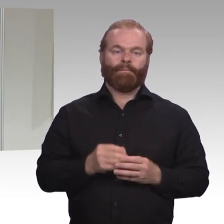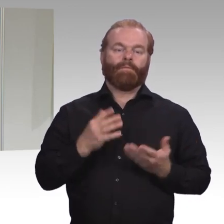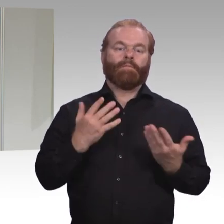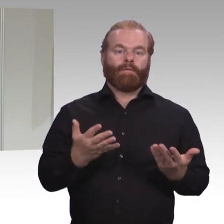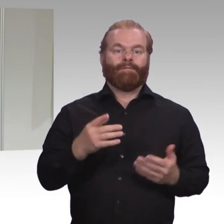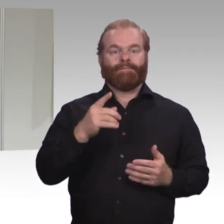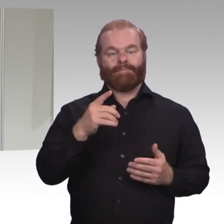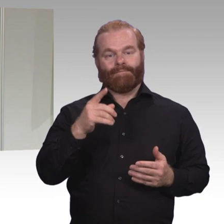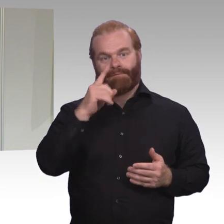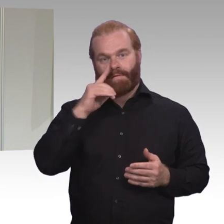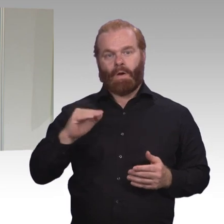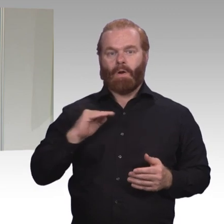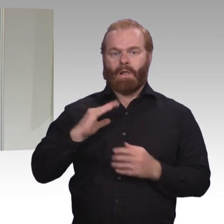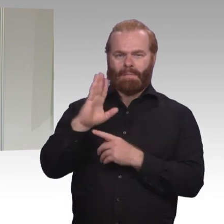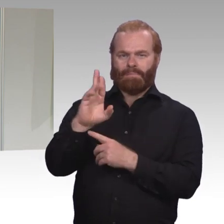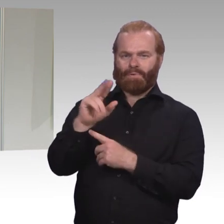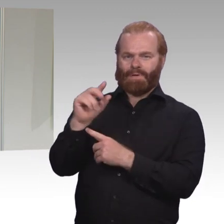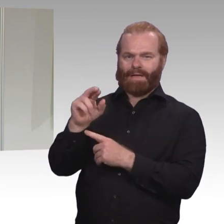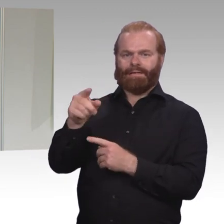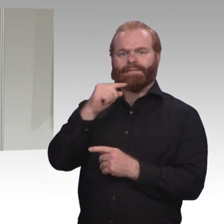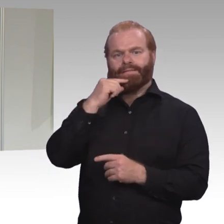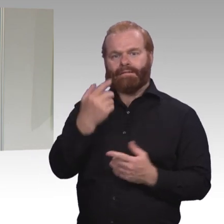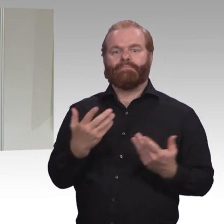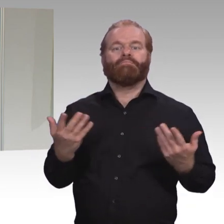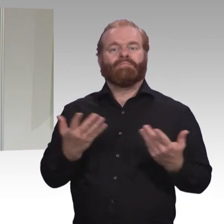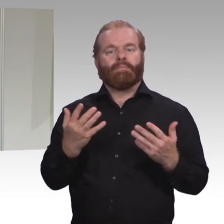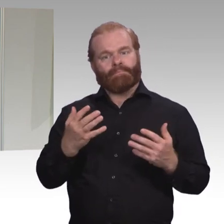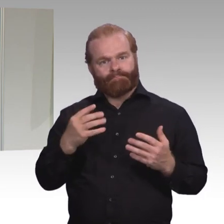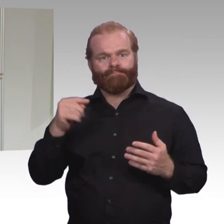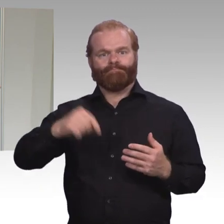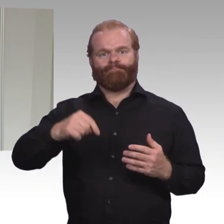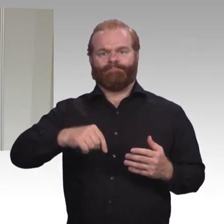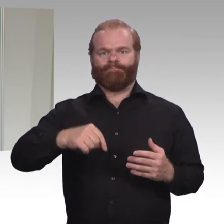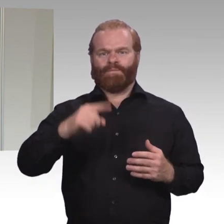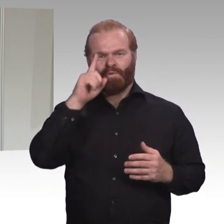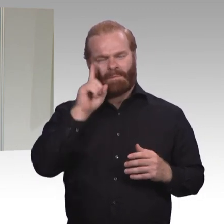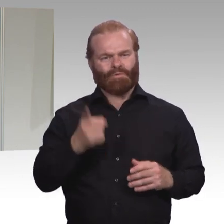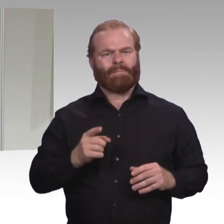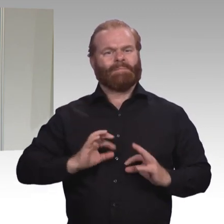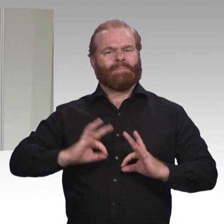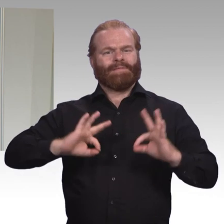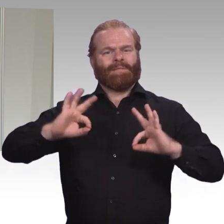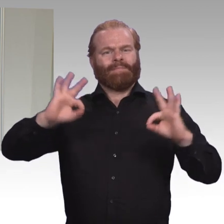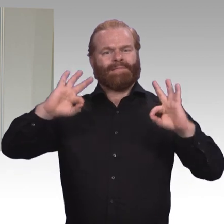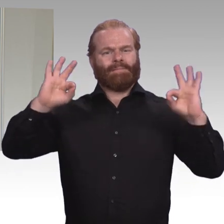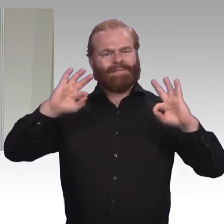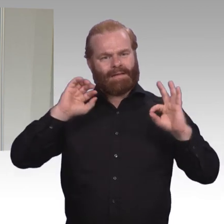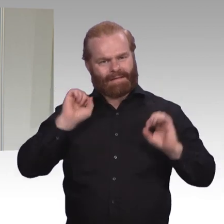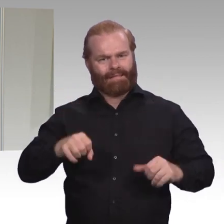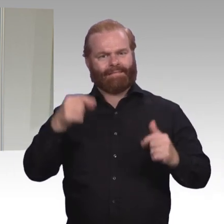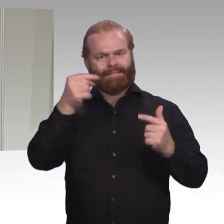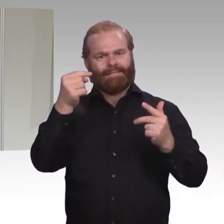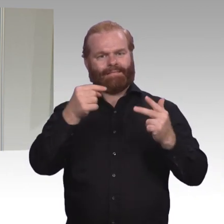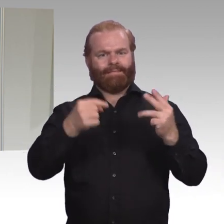grünes Spiel. Ein bisschen hier, ein bisschen mehr. Bei den Auslandsmandaten ein Teil der Grünen dafür, der andere dagegen. Die